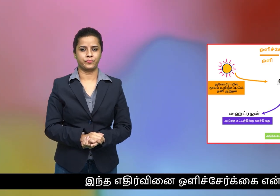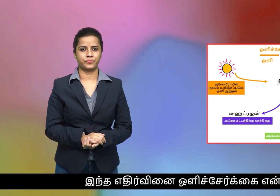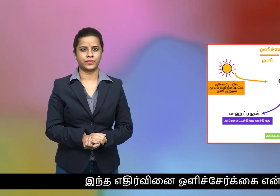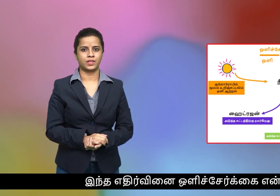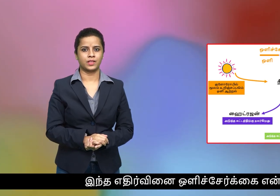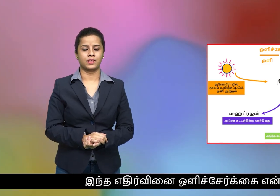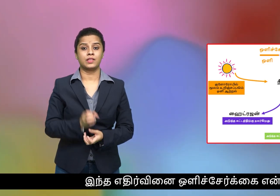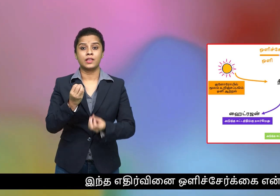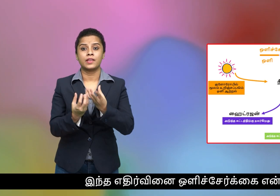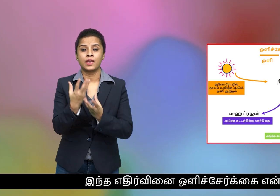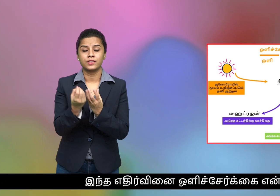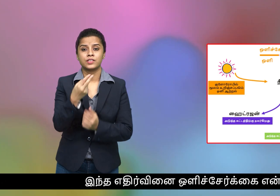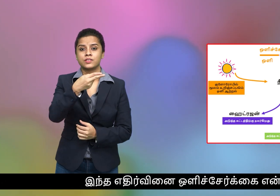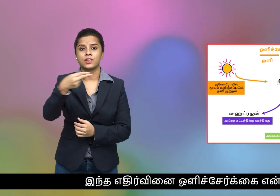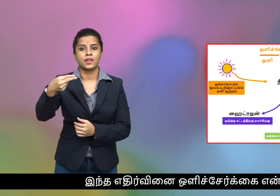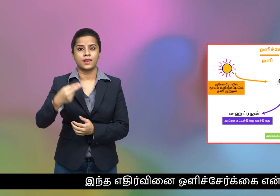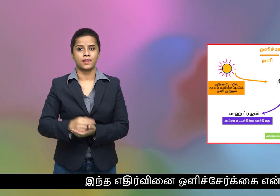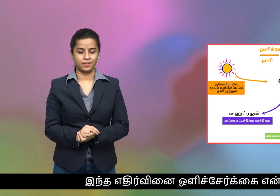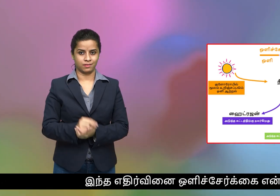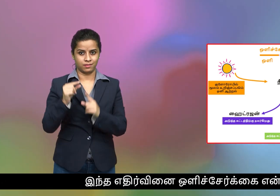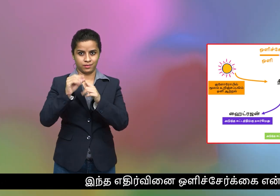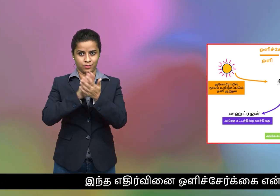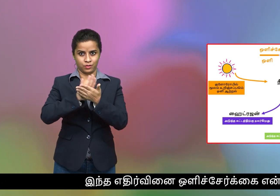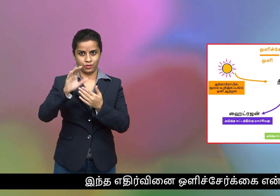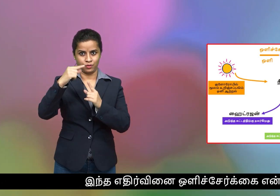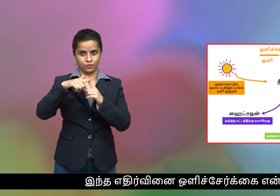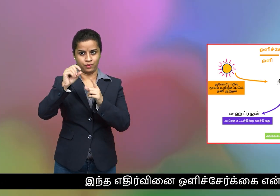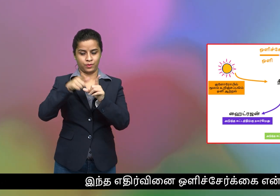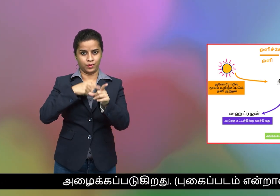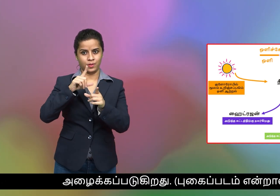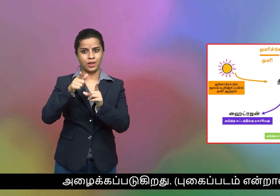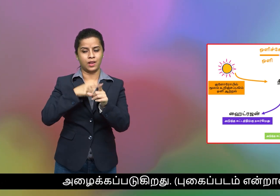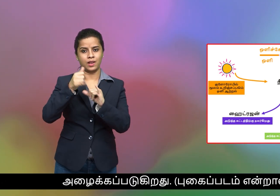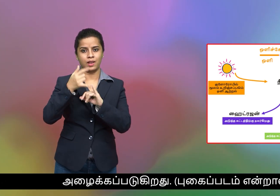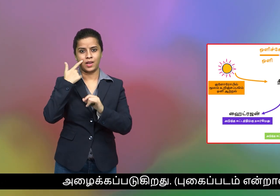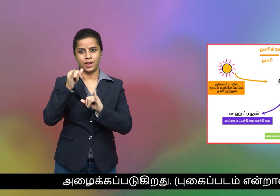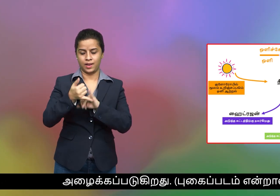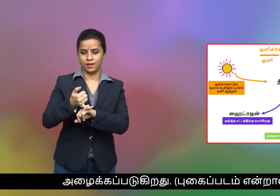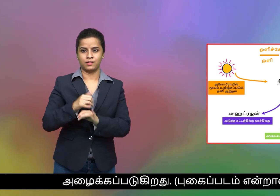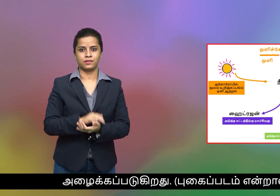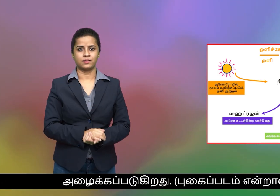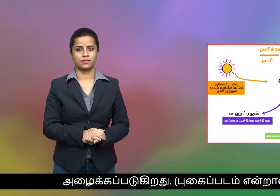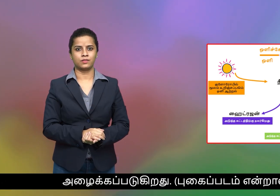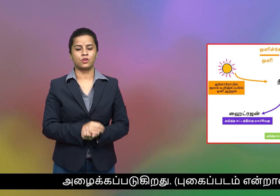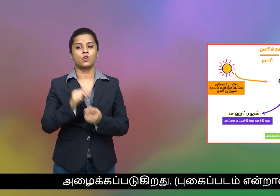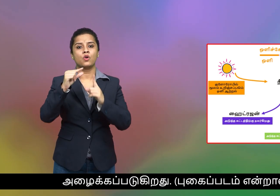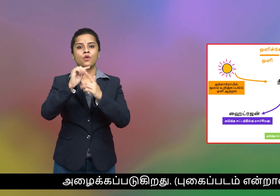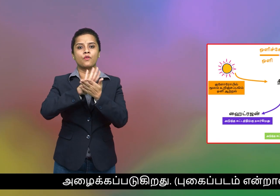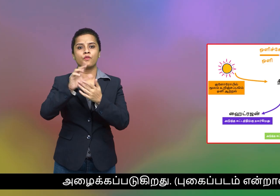இந்த எதிர்வினை ஒளிச்சேர்க்கை அல்லது போட்டோலிசிஸ் என்று அழைக்கப்படுகிறது. அதாவது போட்டோ என்றால்